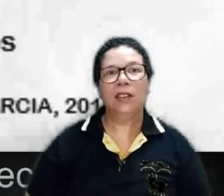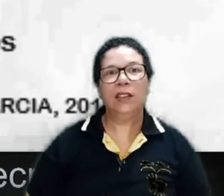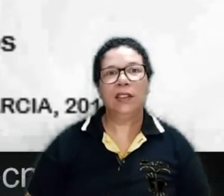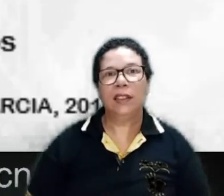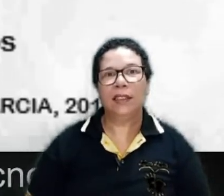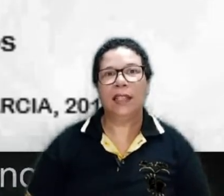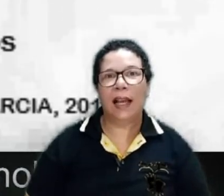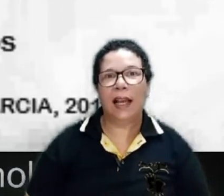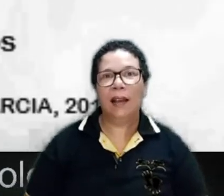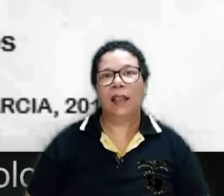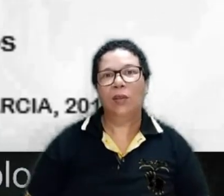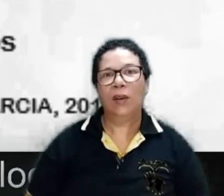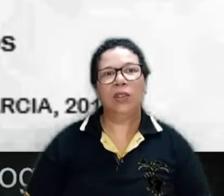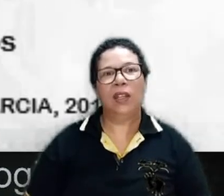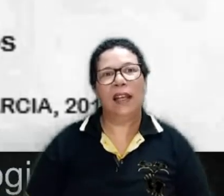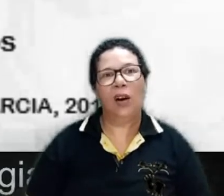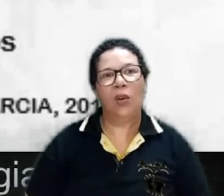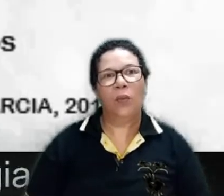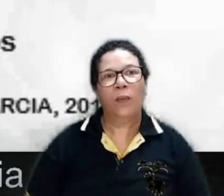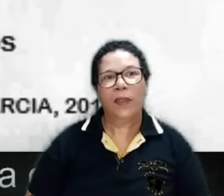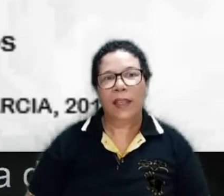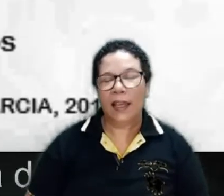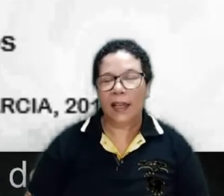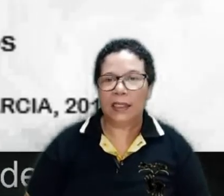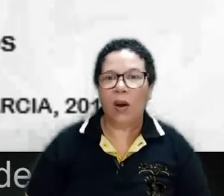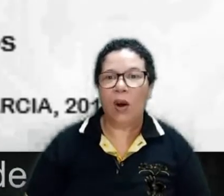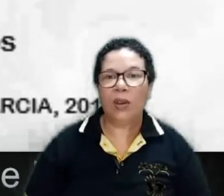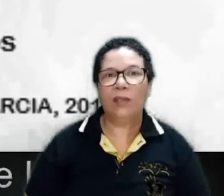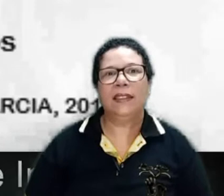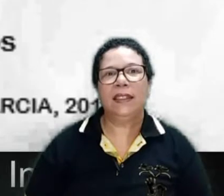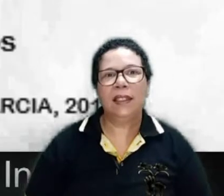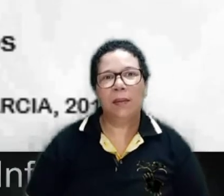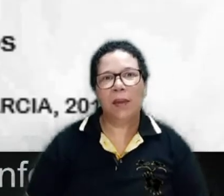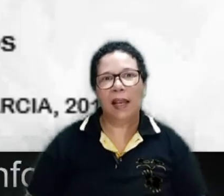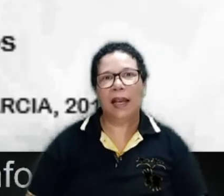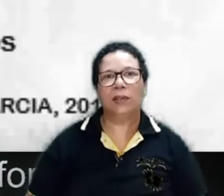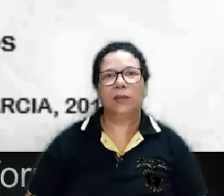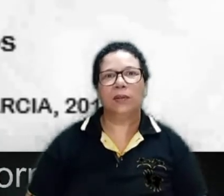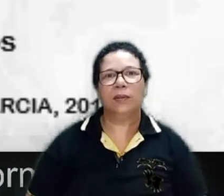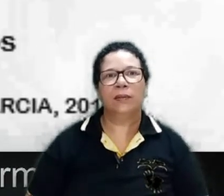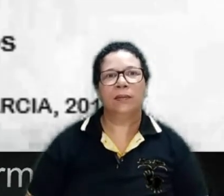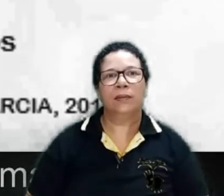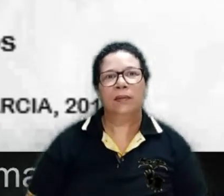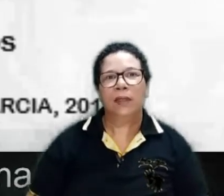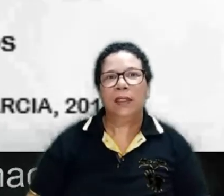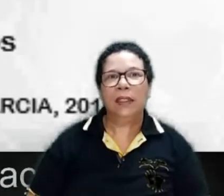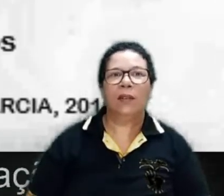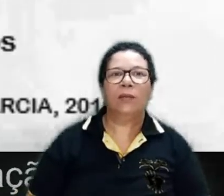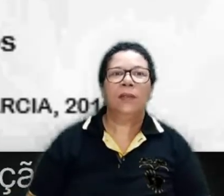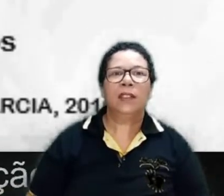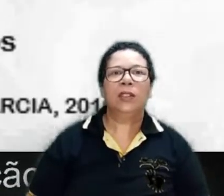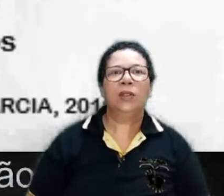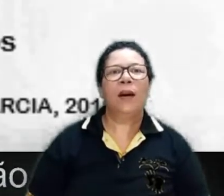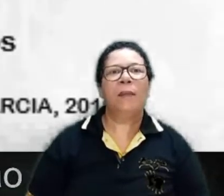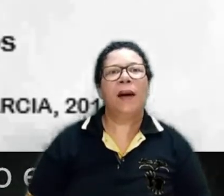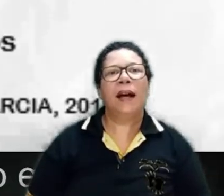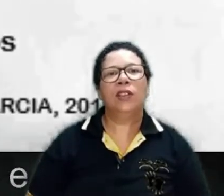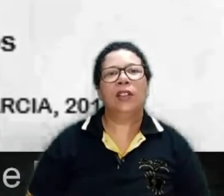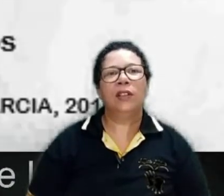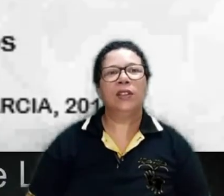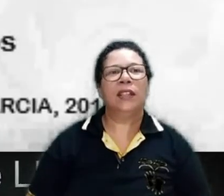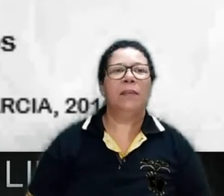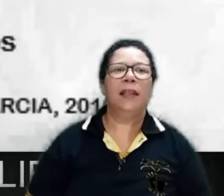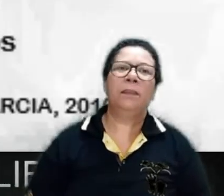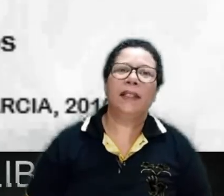se destacar uma visão geral em relação ao que vai ser trabalhado. Então, se uma parte